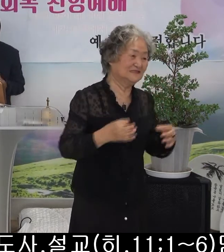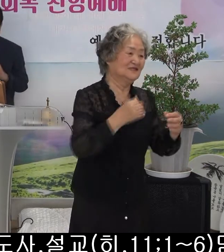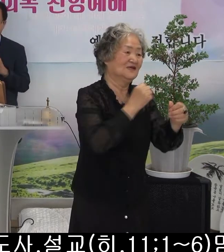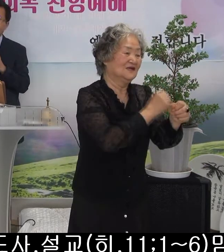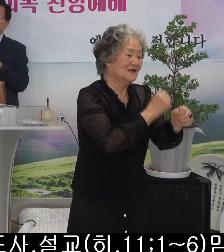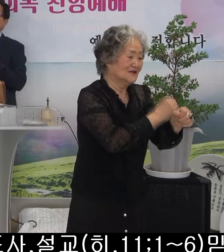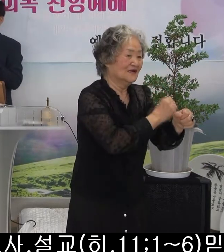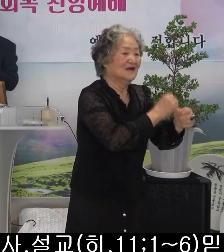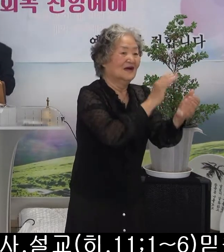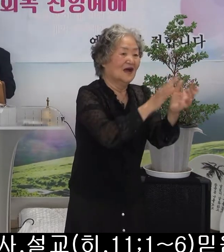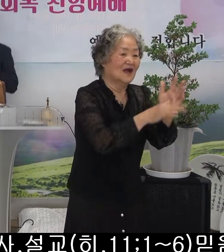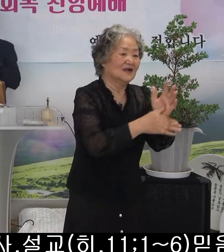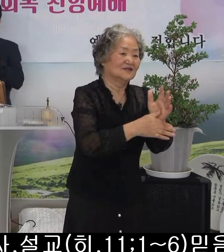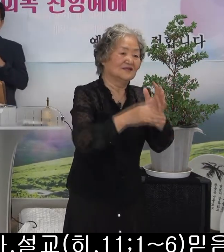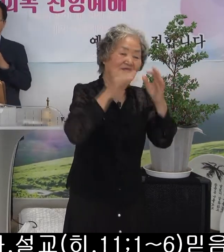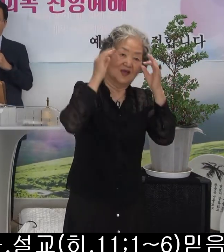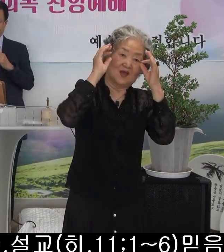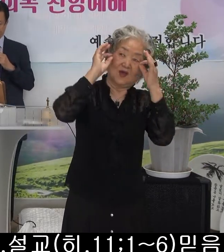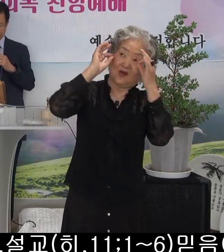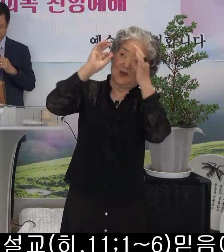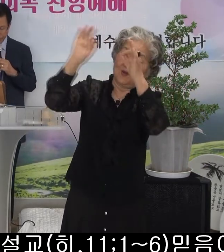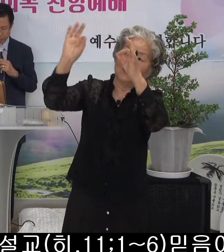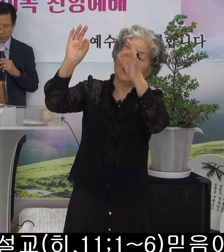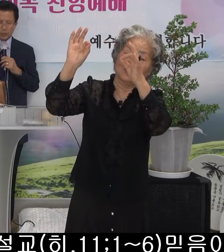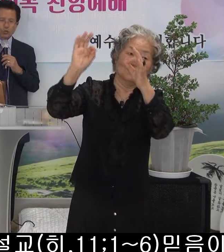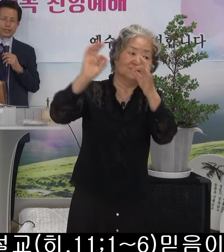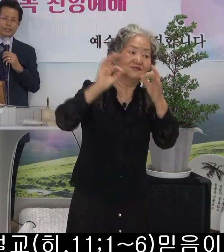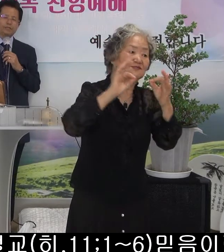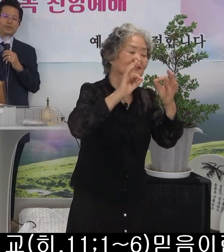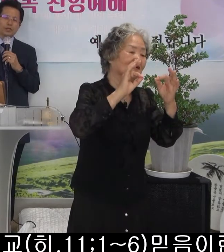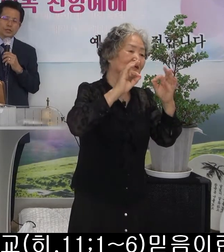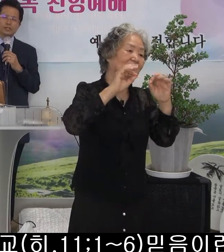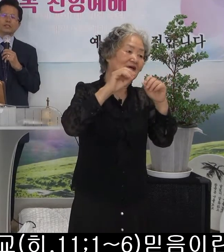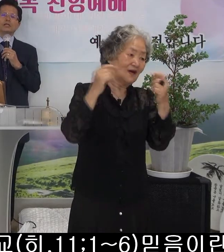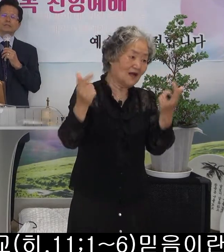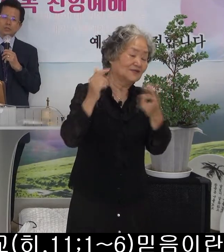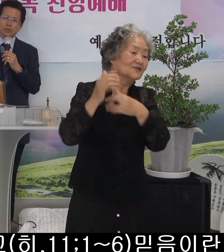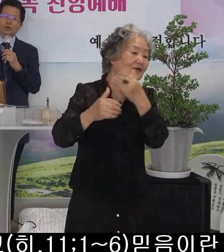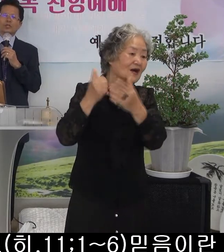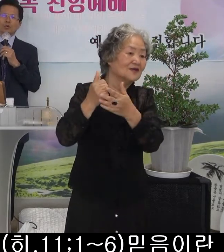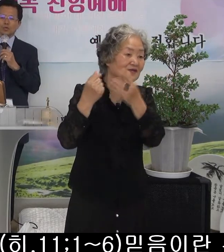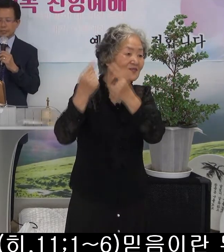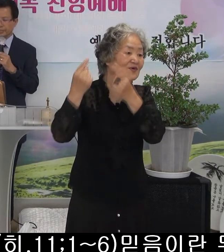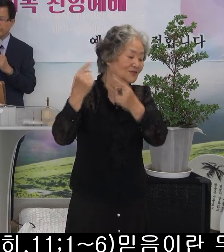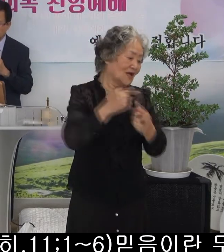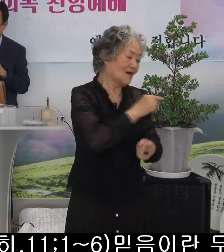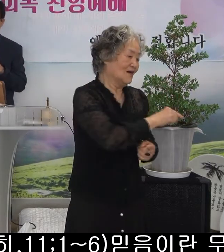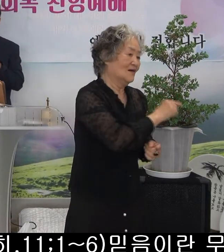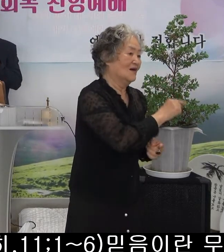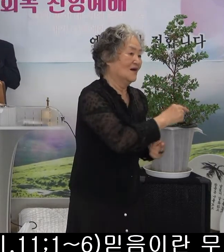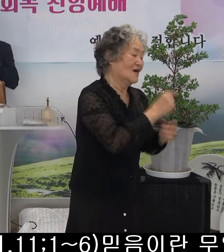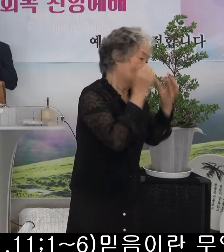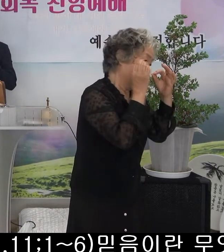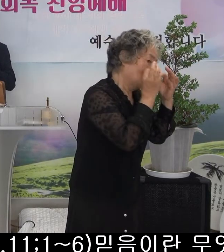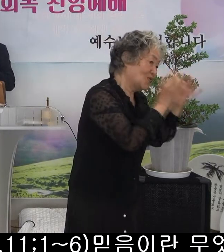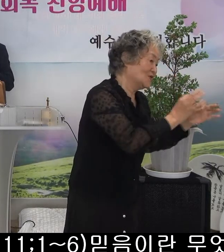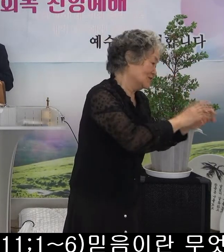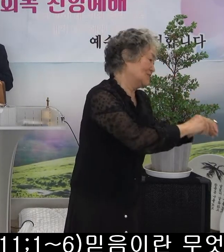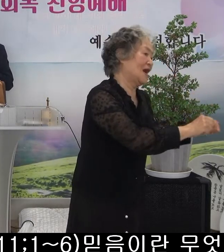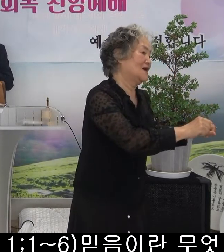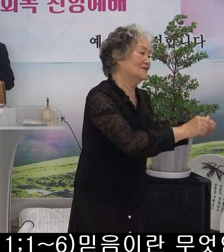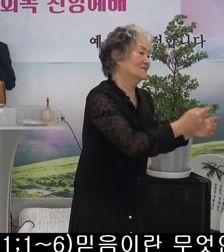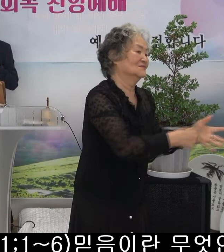그 농사일이 더 크게 보였다는 얘기죠. 그래서 농사일에 필요한 것들을 믿고 농사를 지었다라는